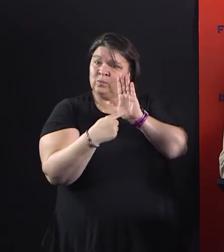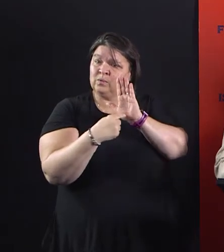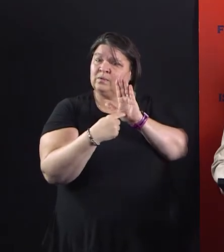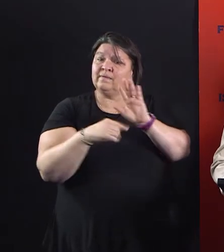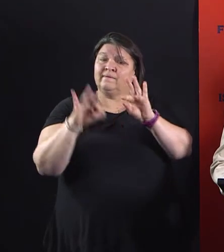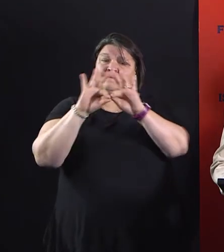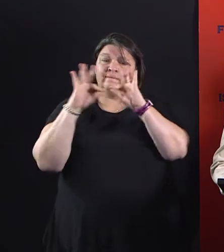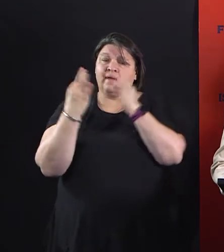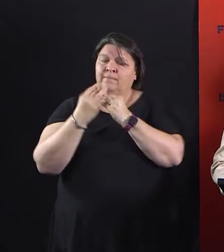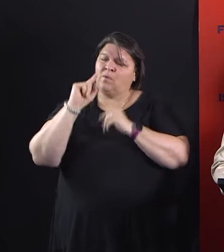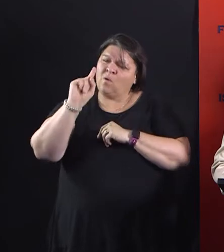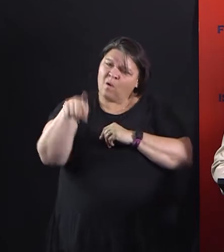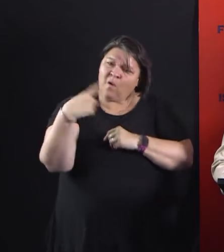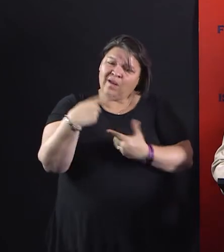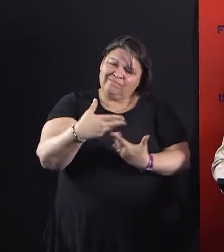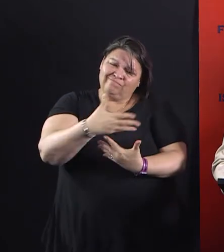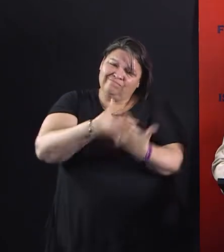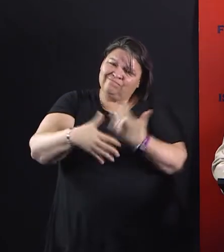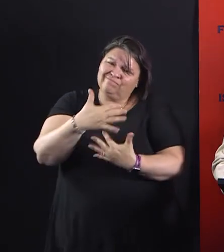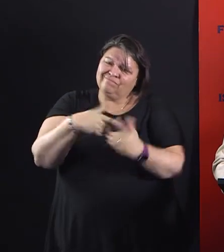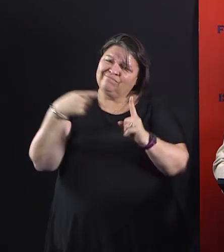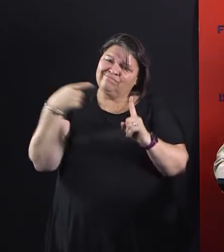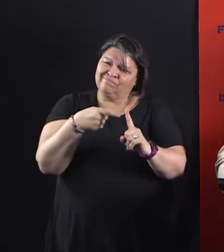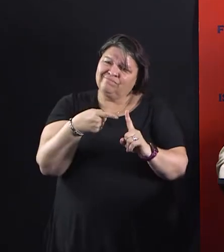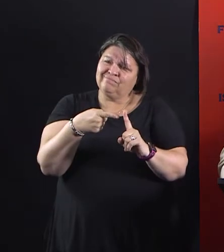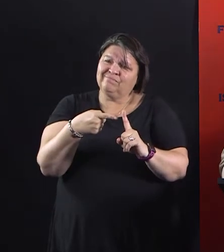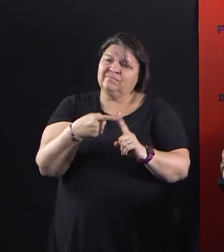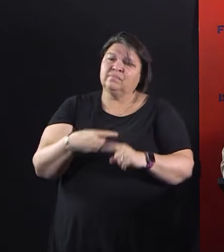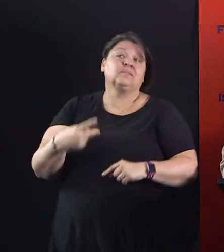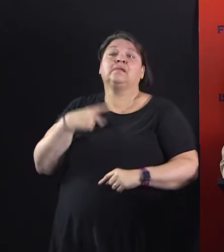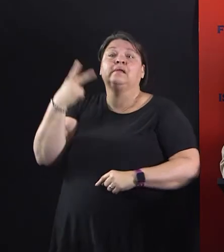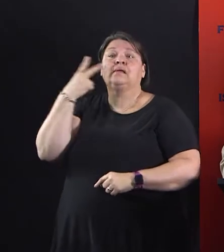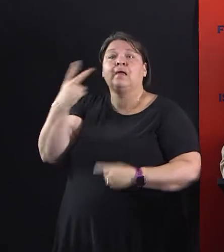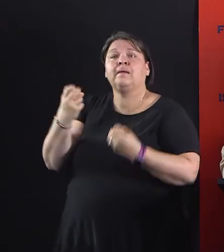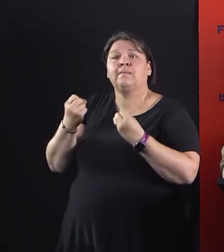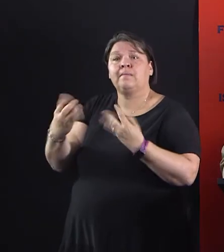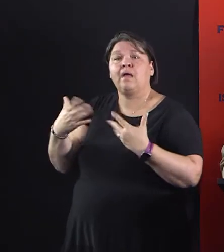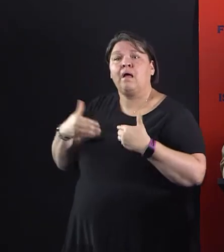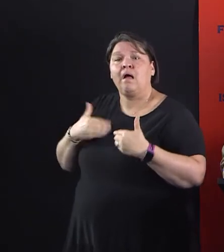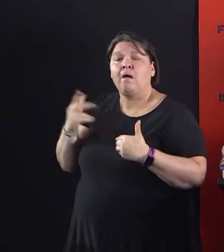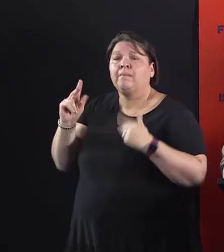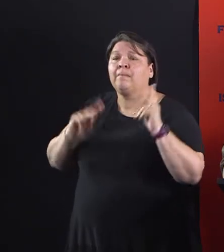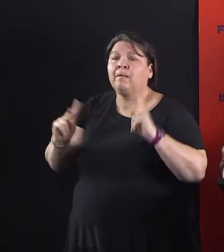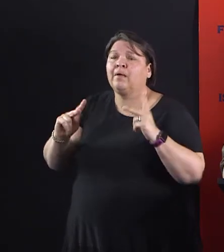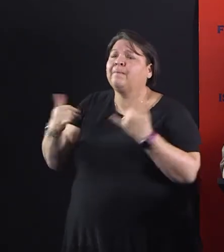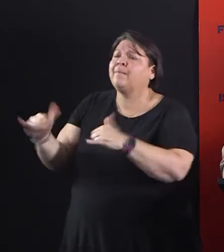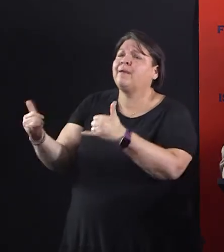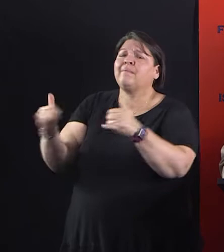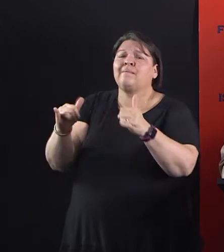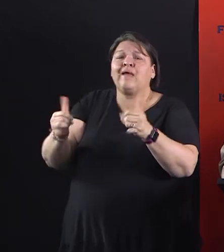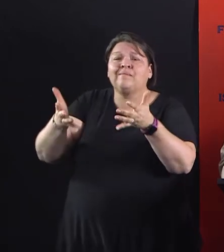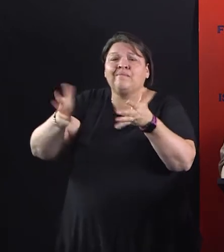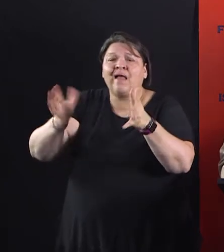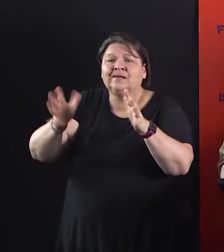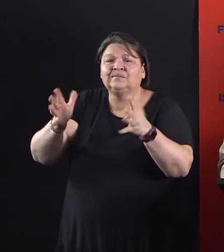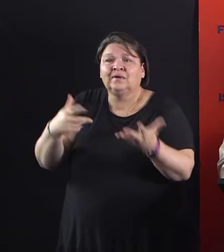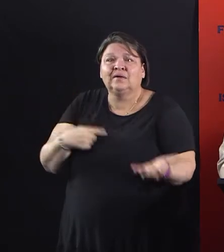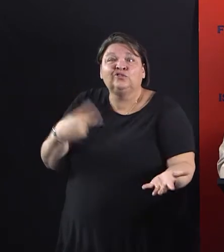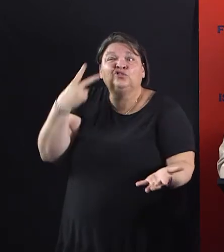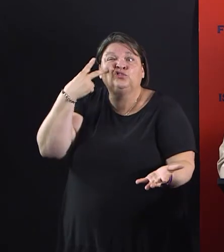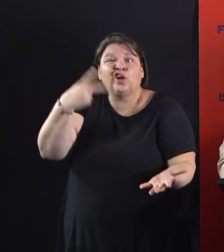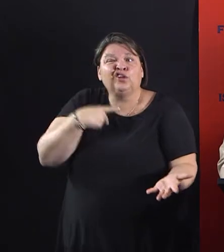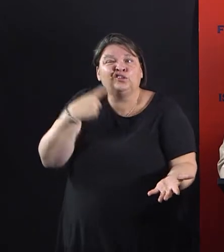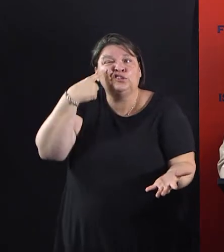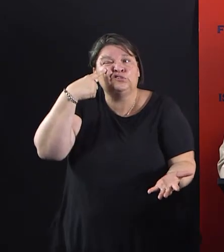Even those young folks who've been playing basketball and volleyball. Lo que sí es importante es que todos ustedes, todos los que nos escuchan, se